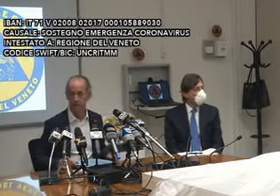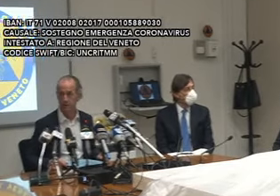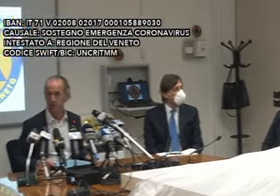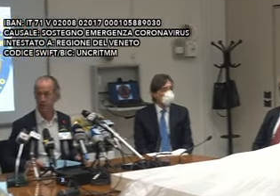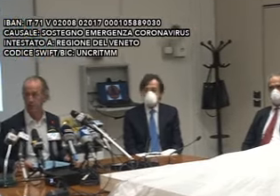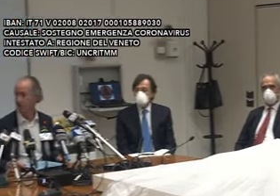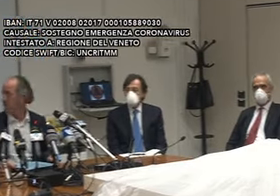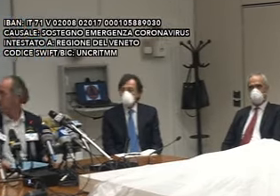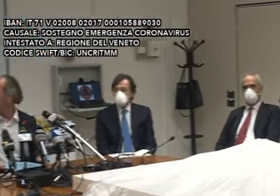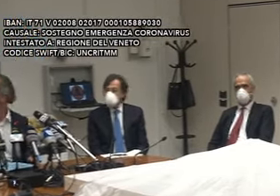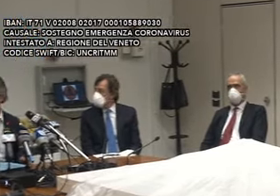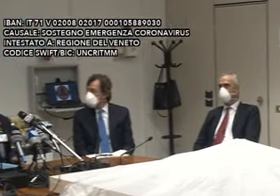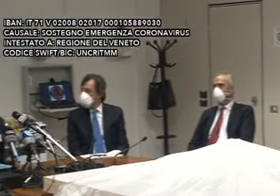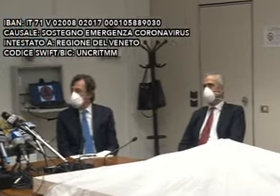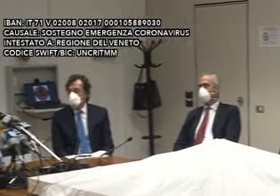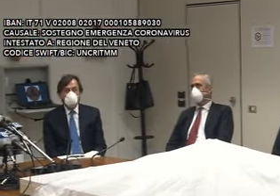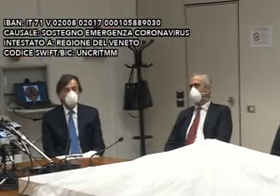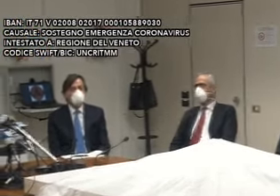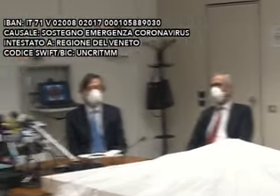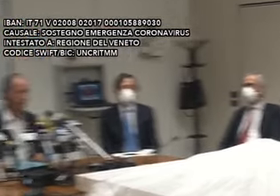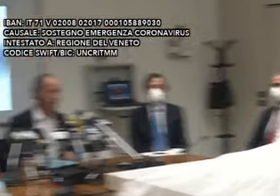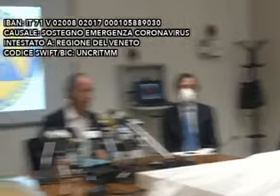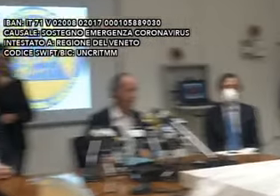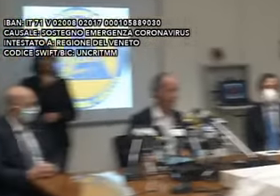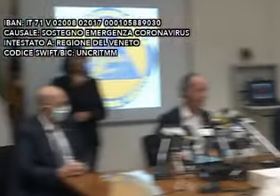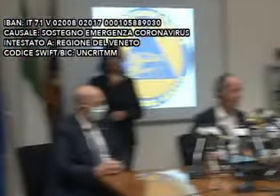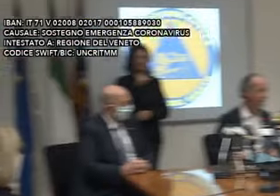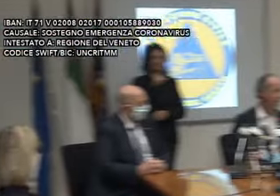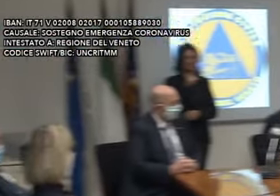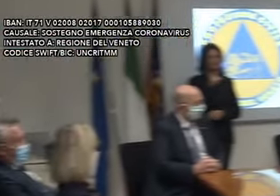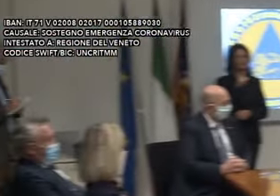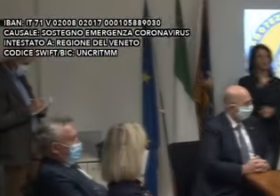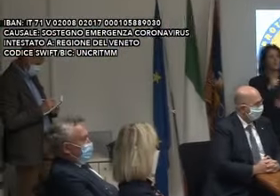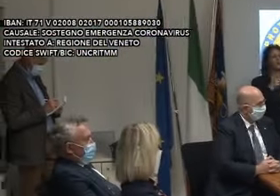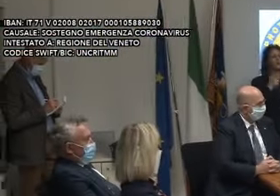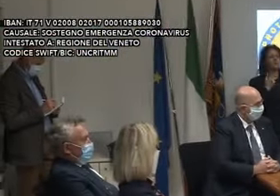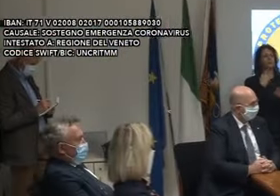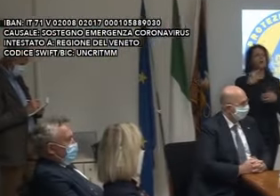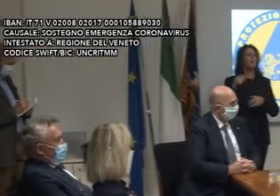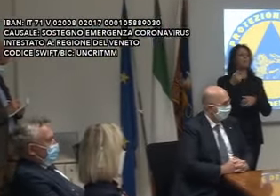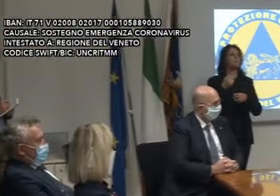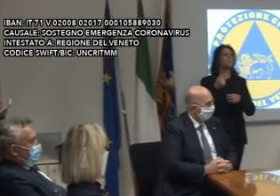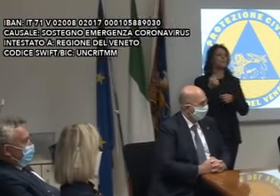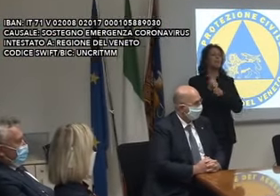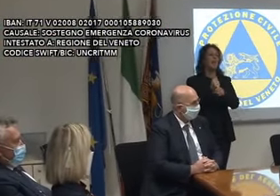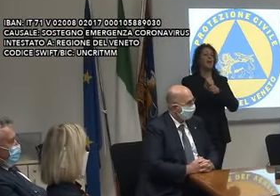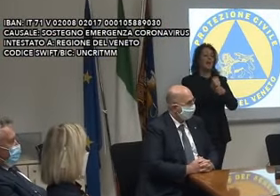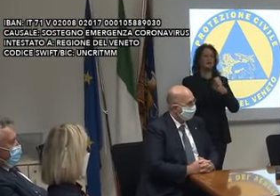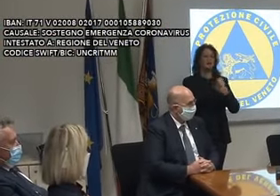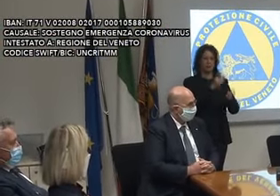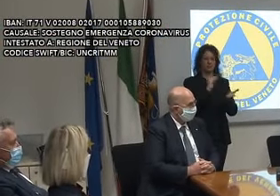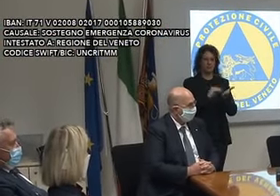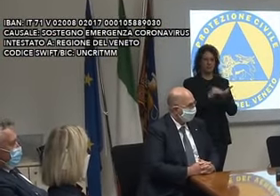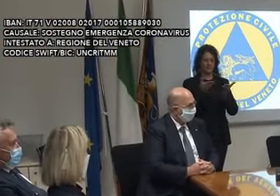L'assessore Bottacin, l'assessore Lanzarin e poi tutti i partecipanti, le delegazioni che ci sono. Io